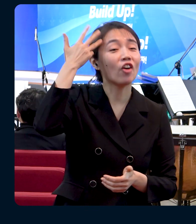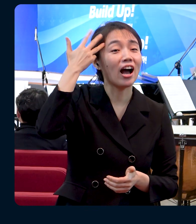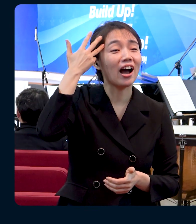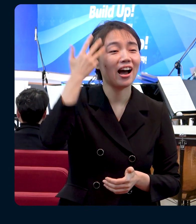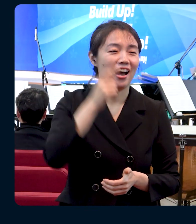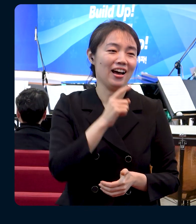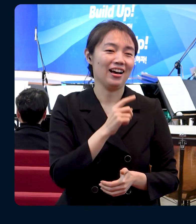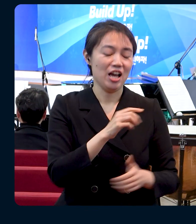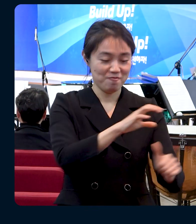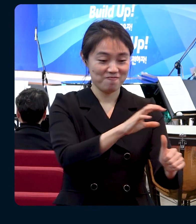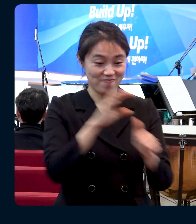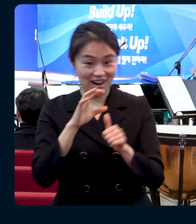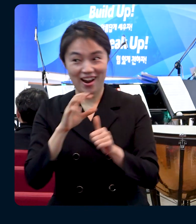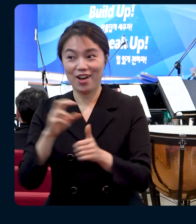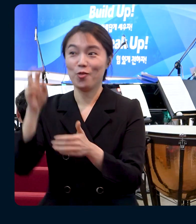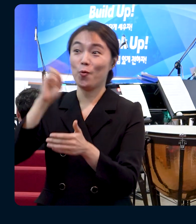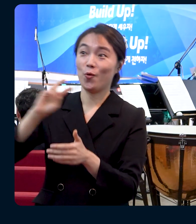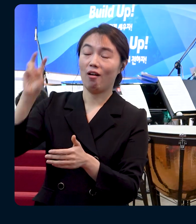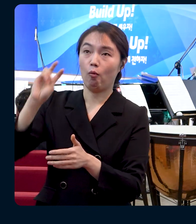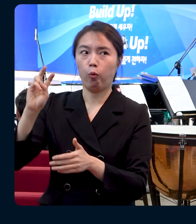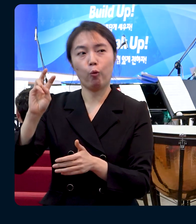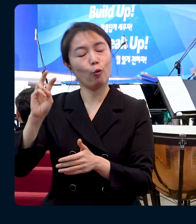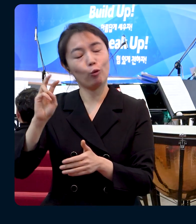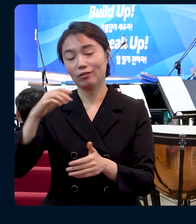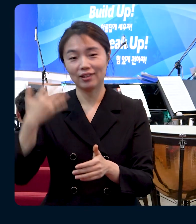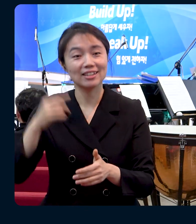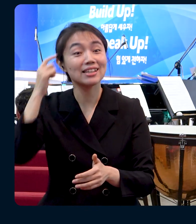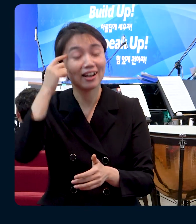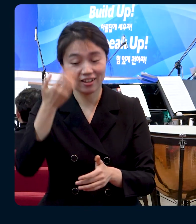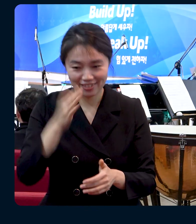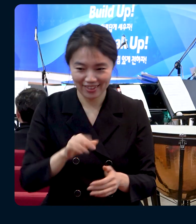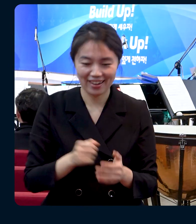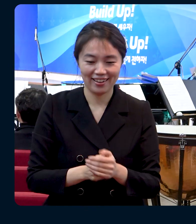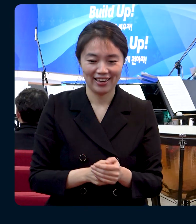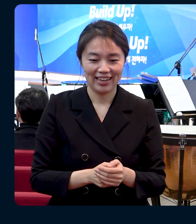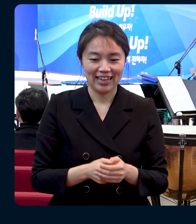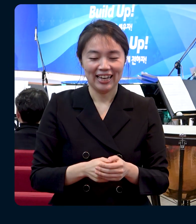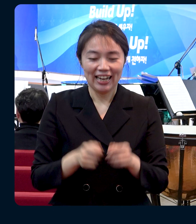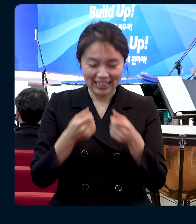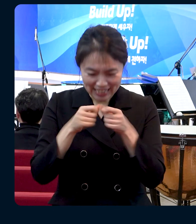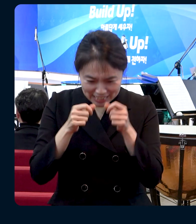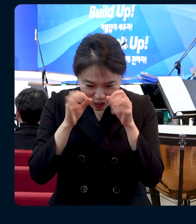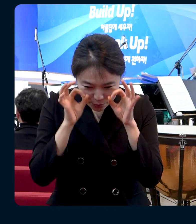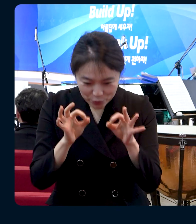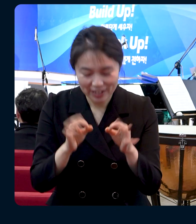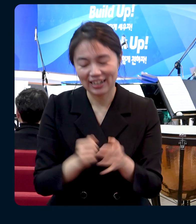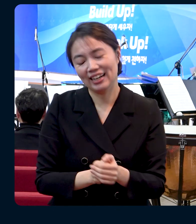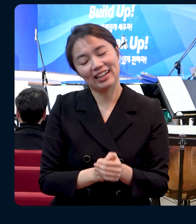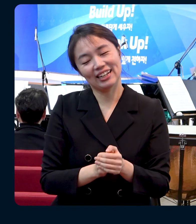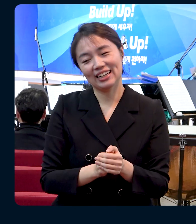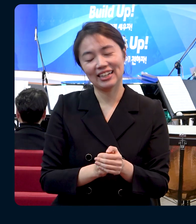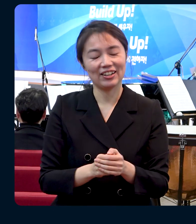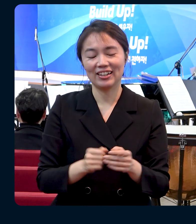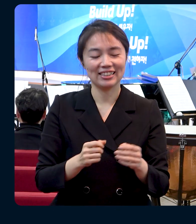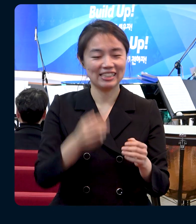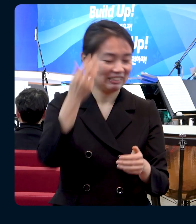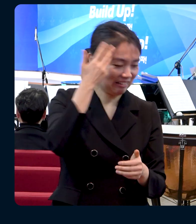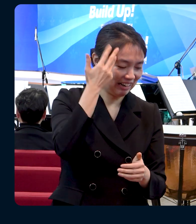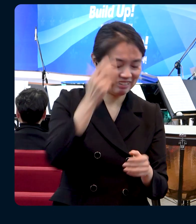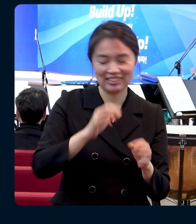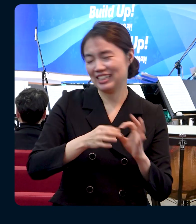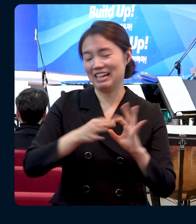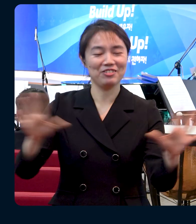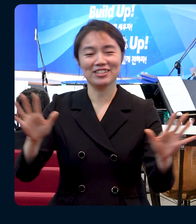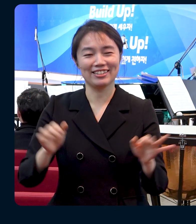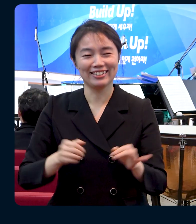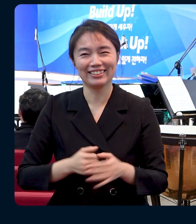물론 가사를 보니까 그 니체의 아모르 파티하고는 좀 거리가 멀어요. 비슷하지만 좀 먼 그런